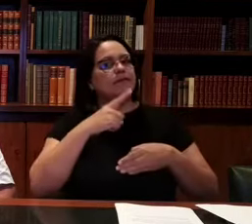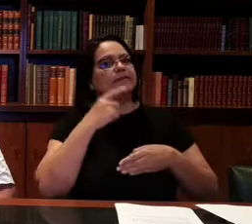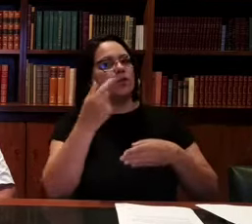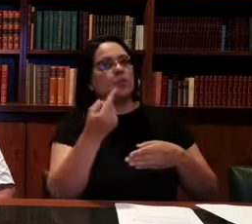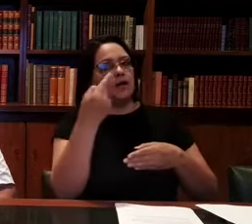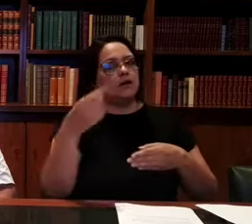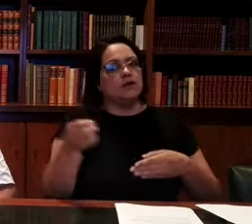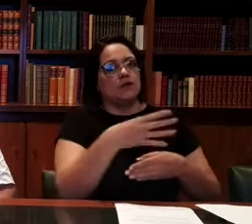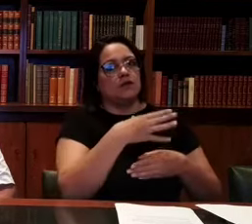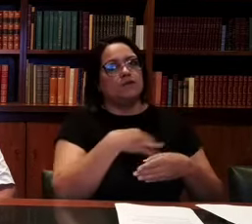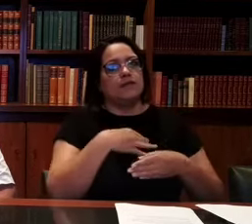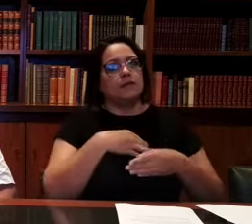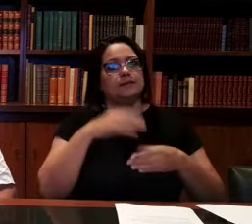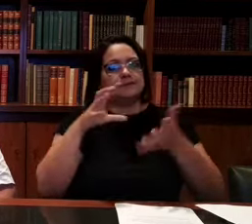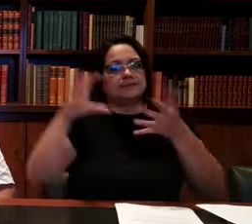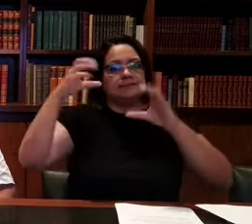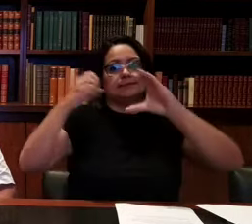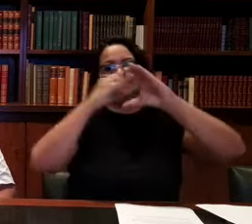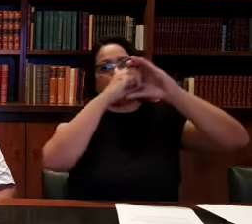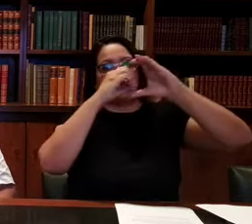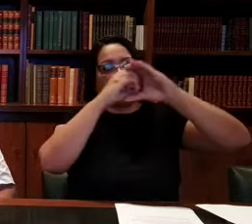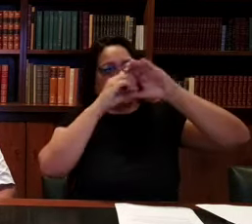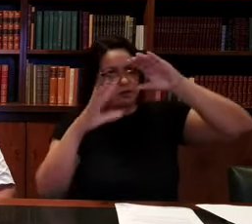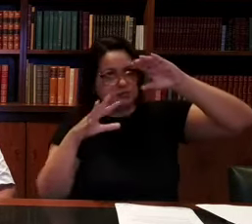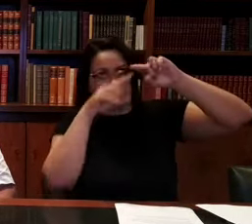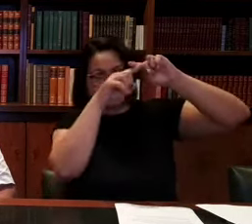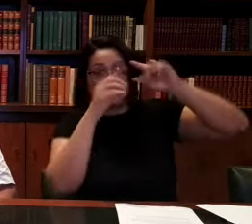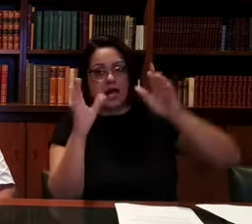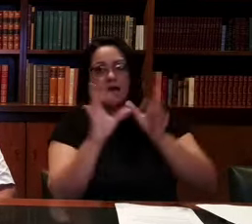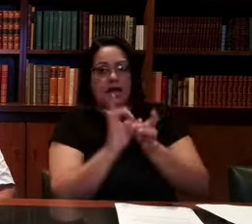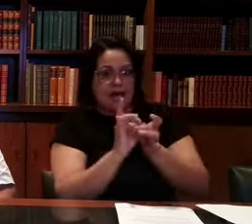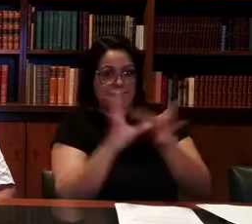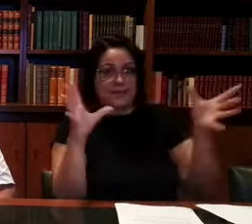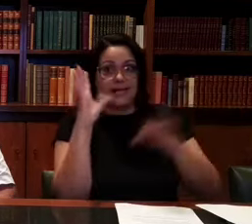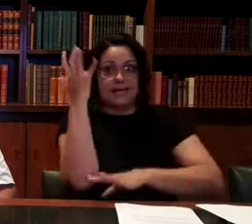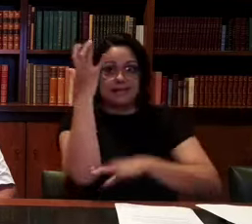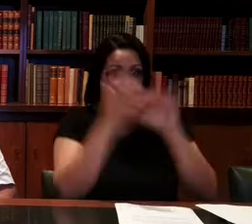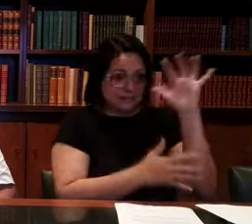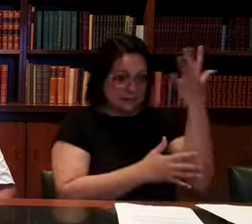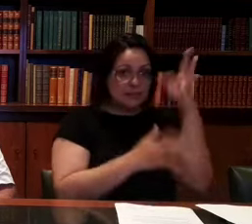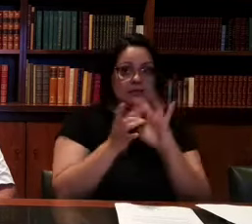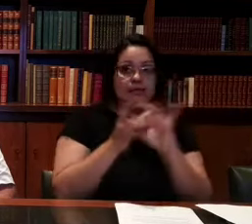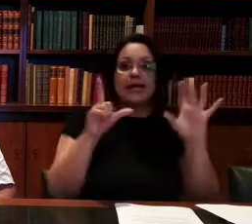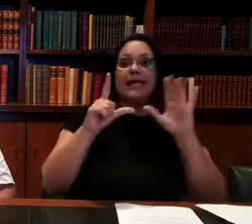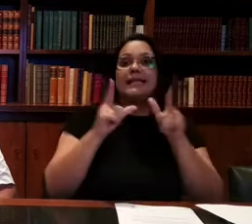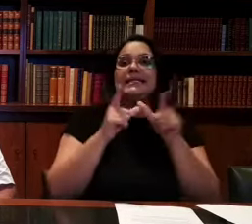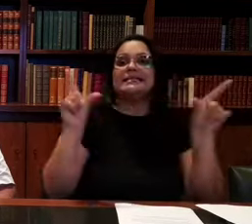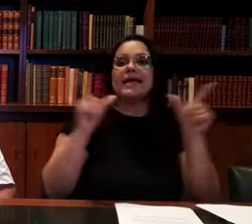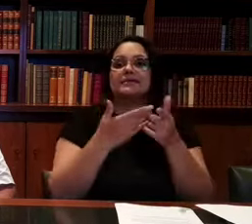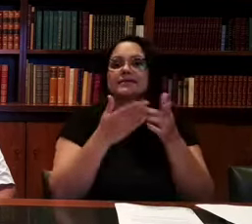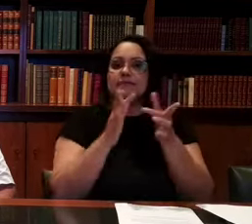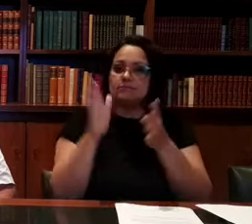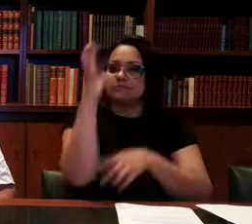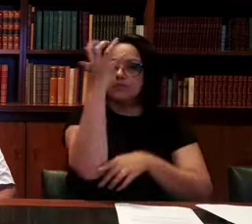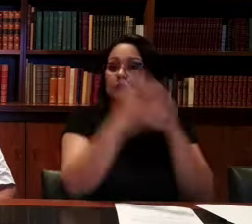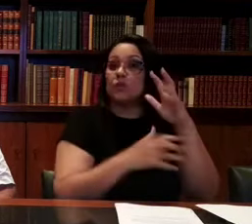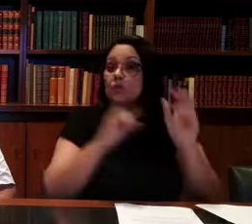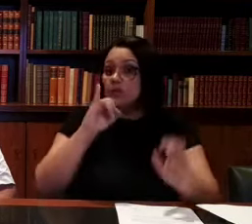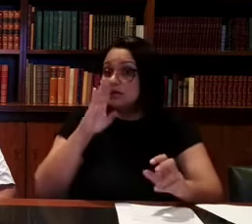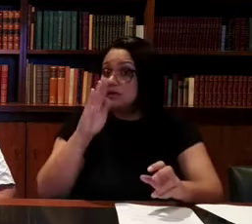da ferrovia de integração centro-oeste a gente obteve a licença e agora né aliás em situação aliás do Ibama tá ajudando muito